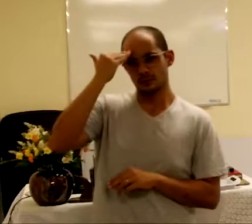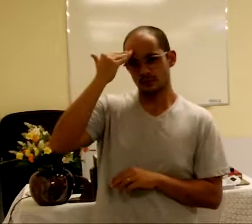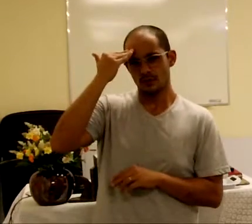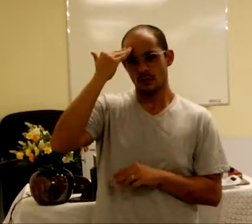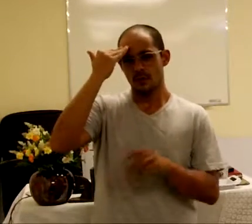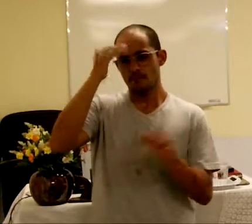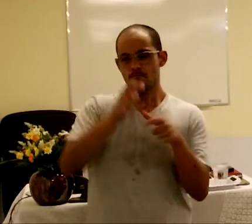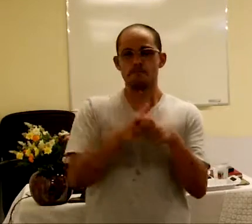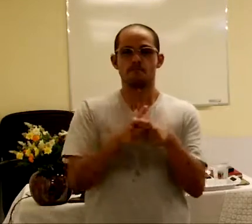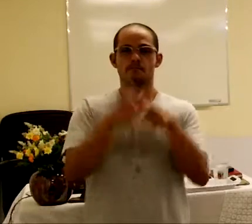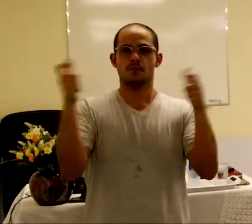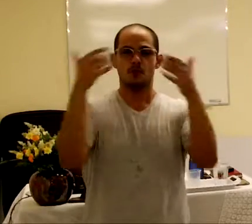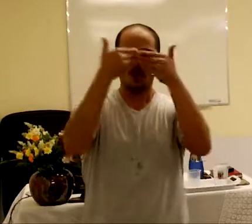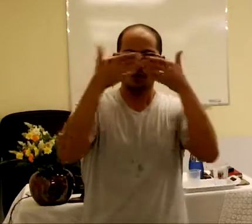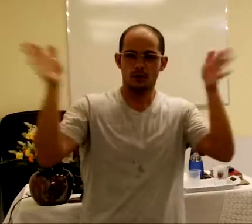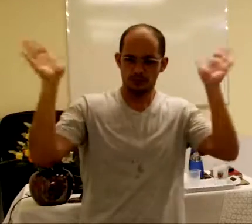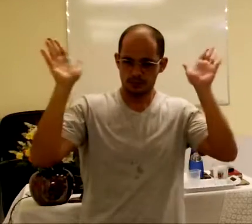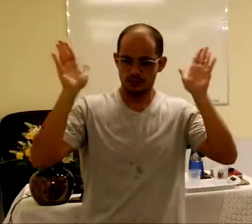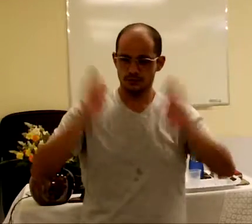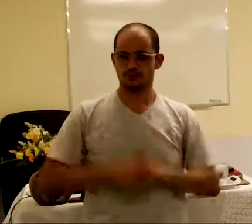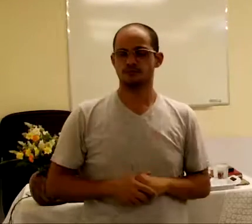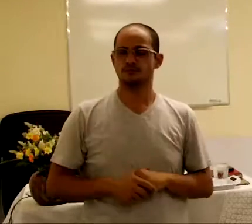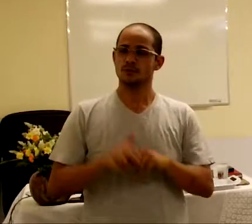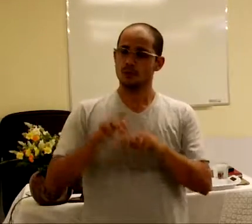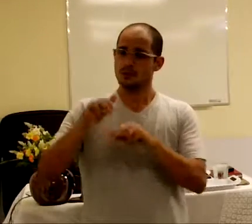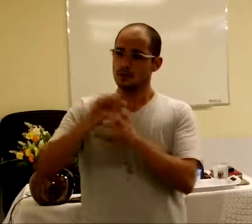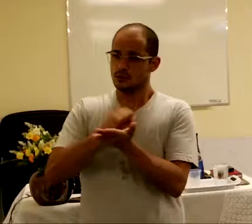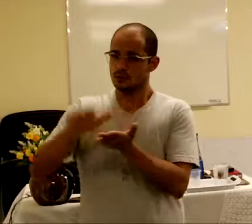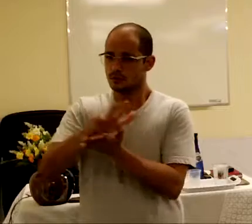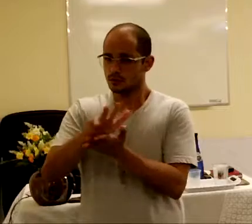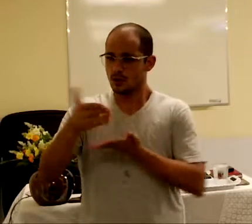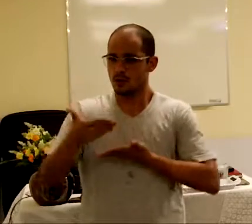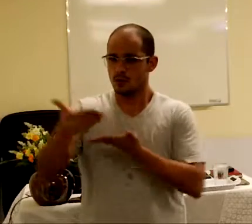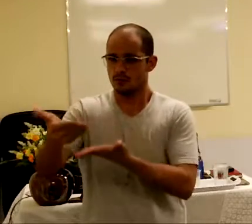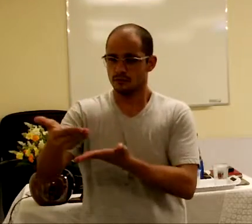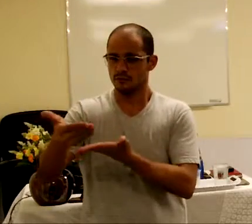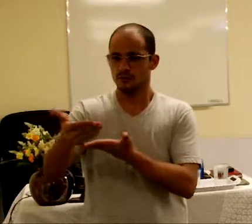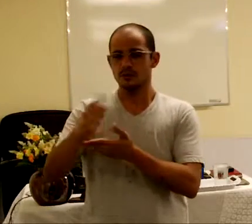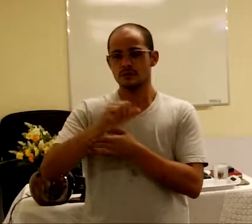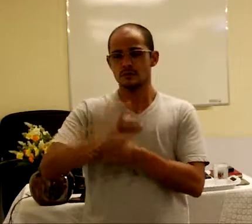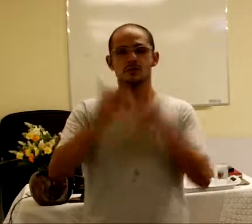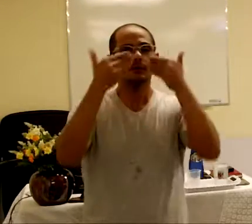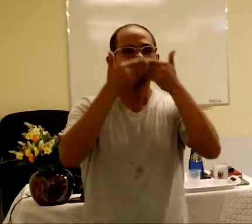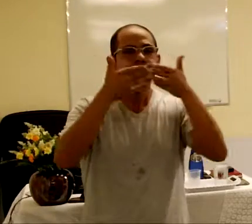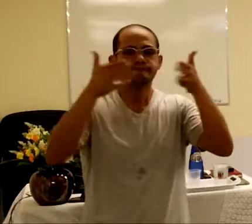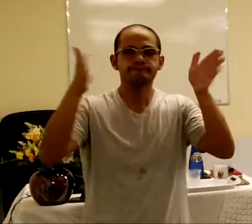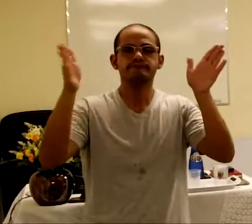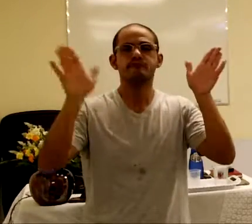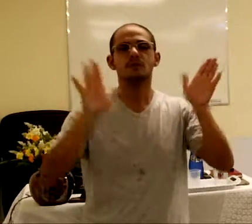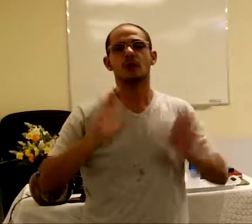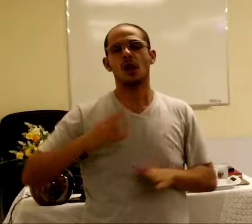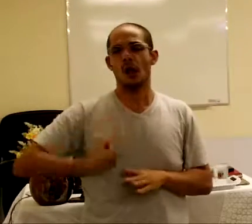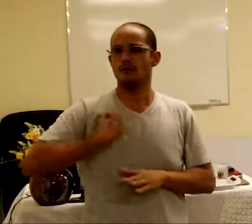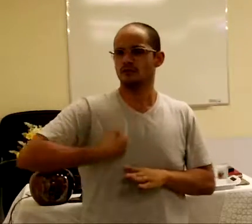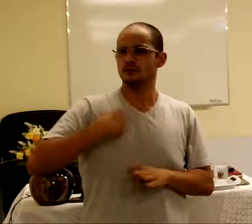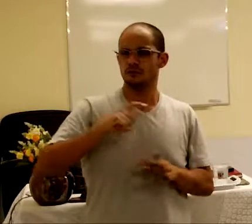faz isso, nos convida a isso. Né? Porque se a gente não abre o horizonte para observar a realidade da vida, que ela tem um